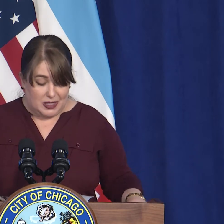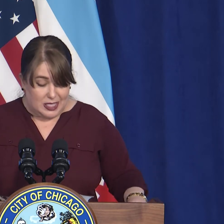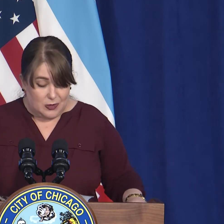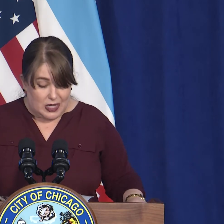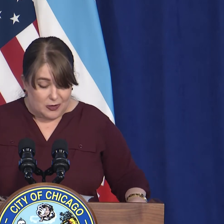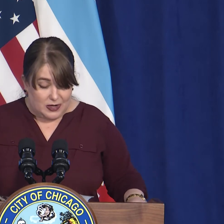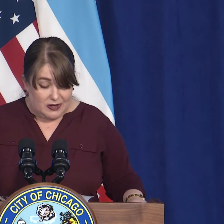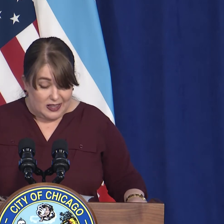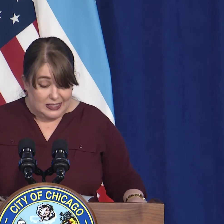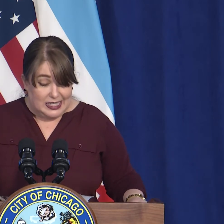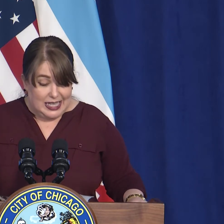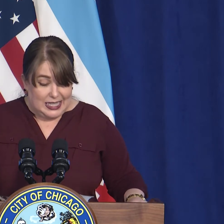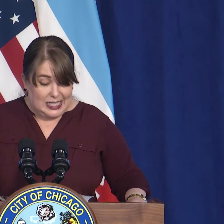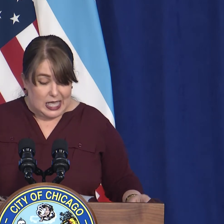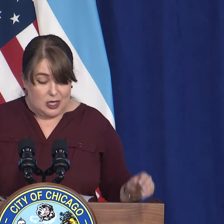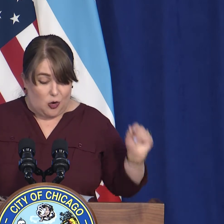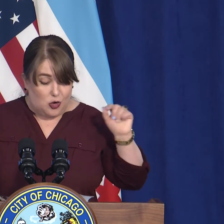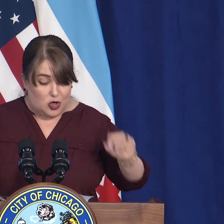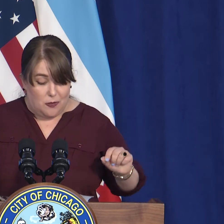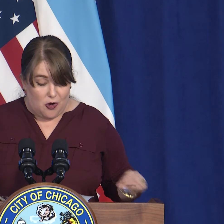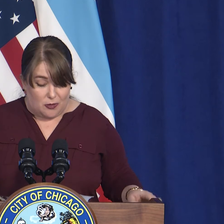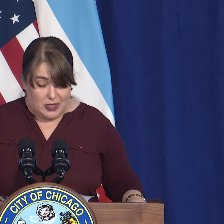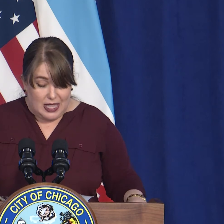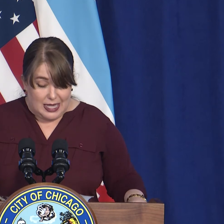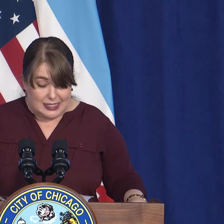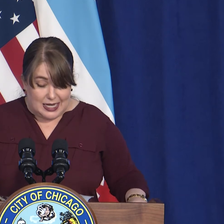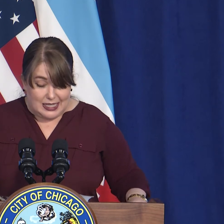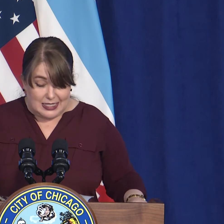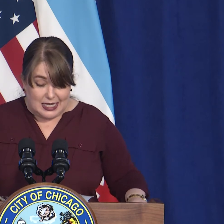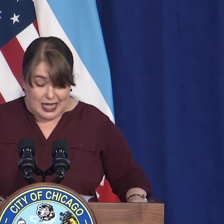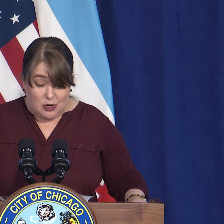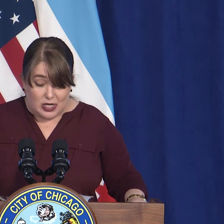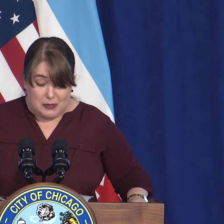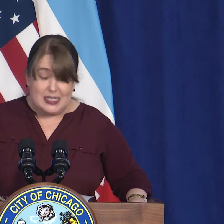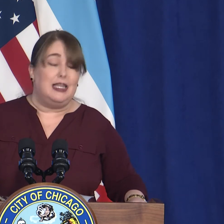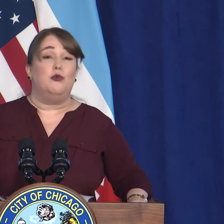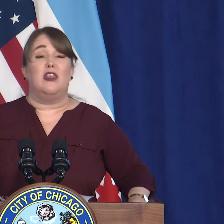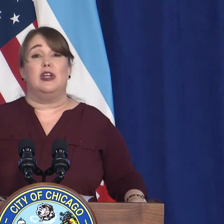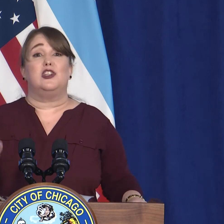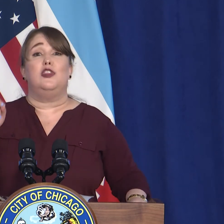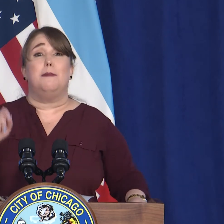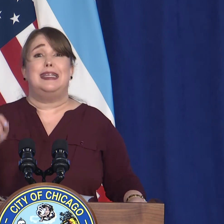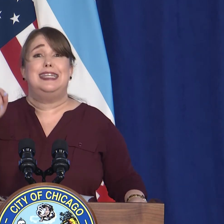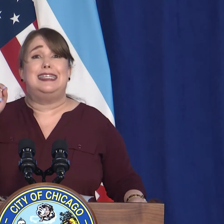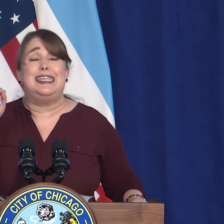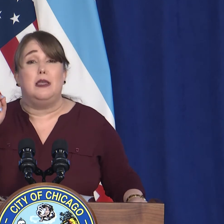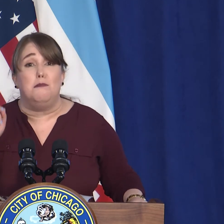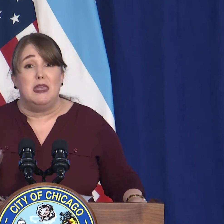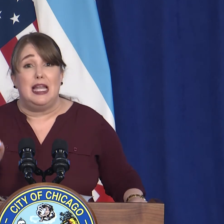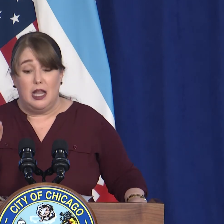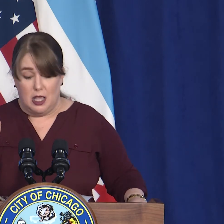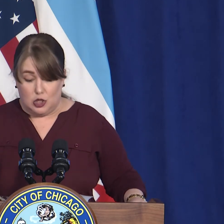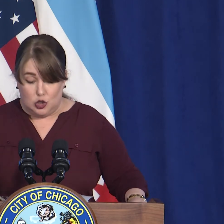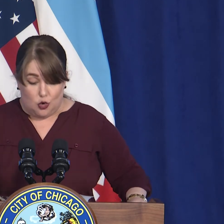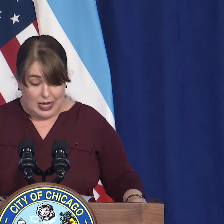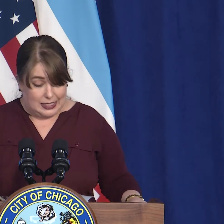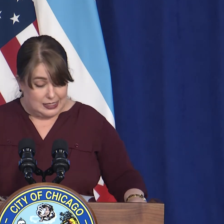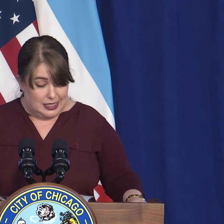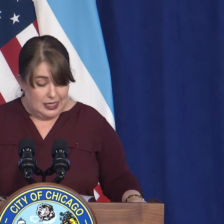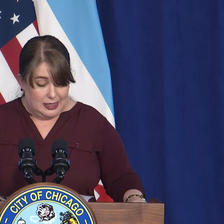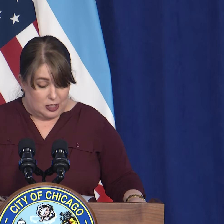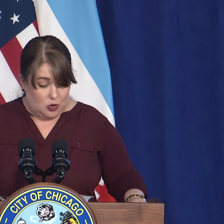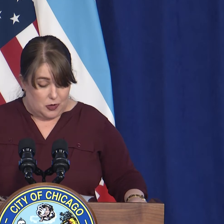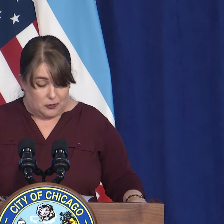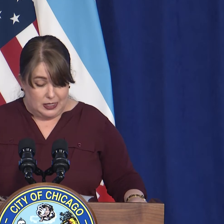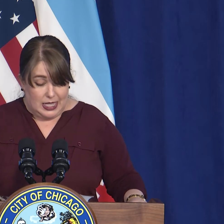comer, dependiendo de la hora, ¿verdad?, con Grubhub. Las tarjetas de regalo representan una donación de más de